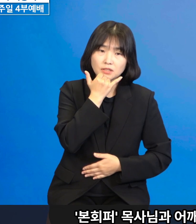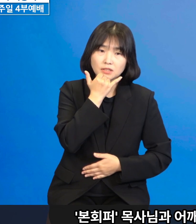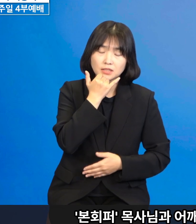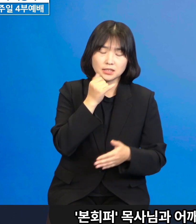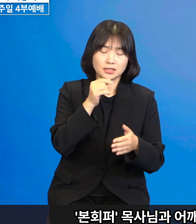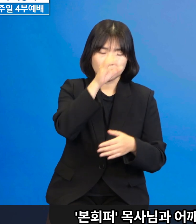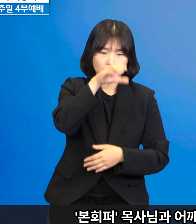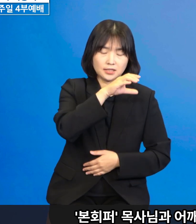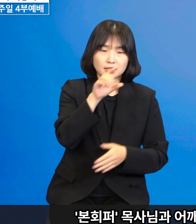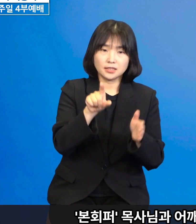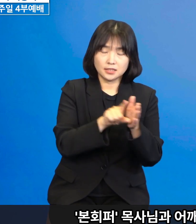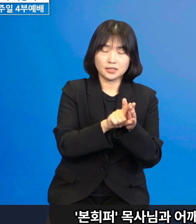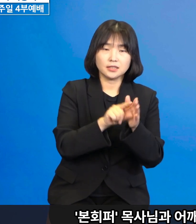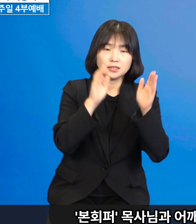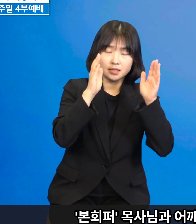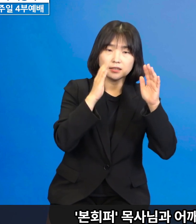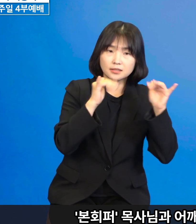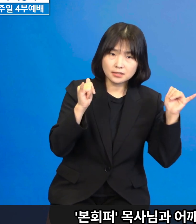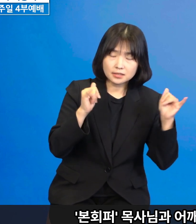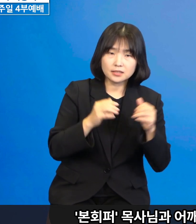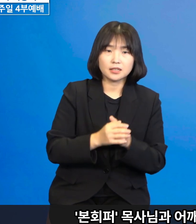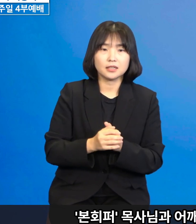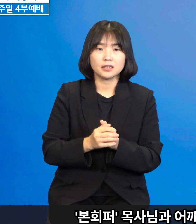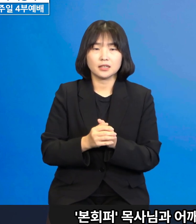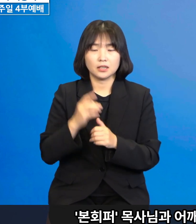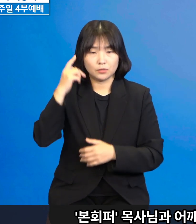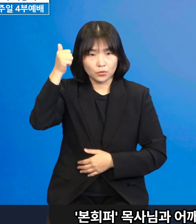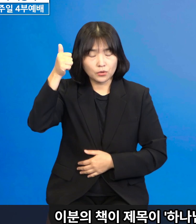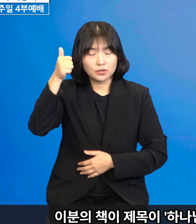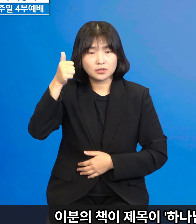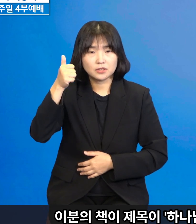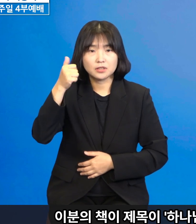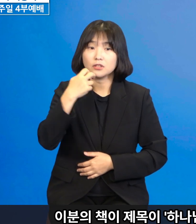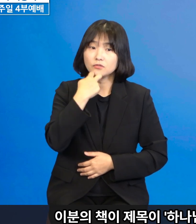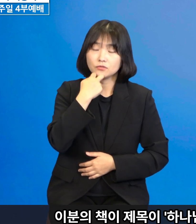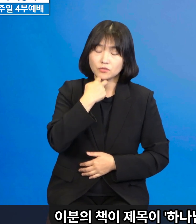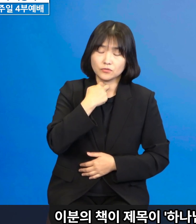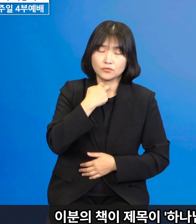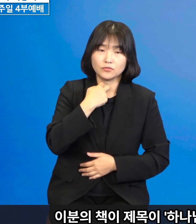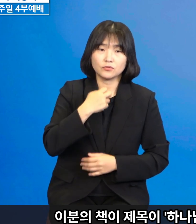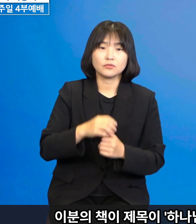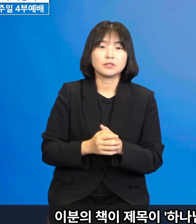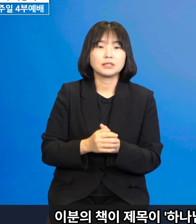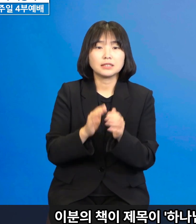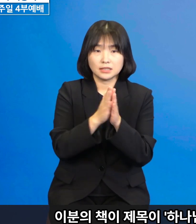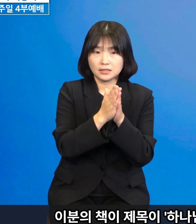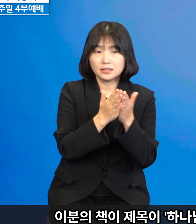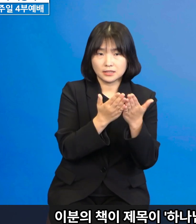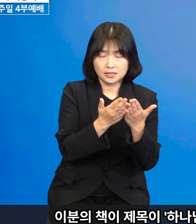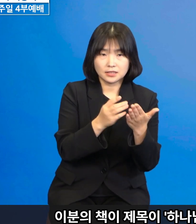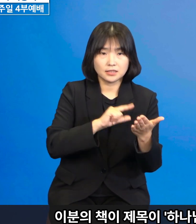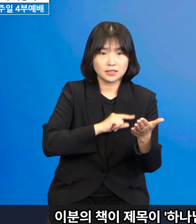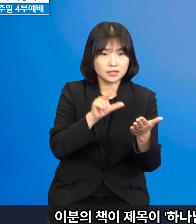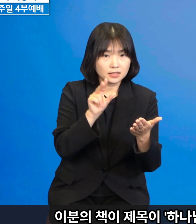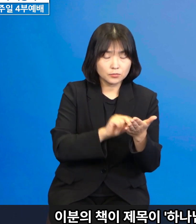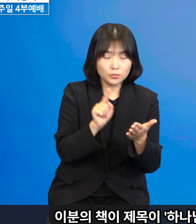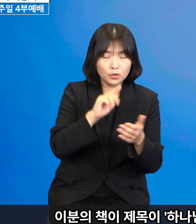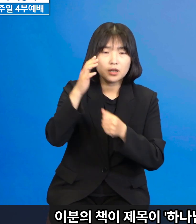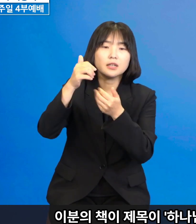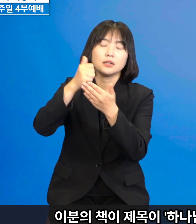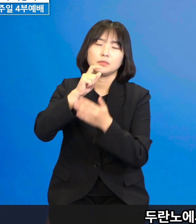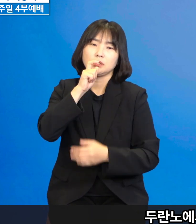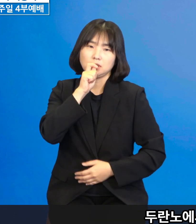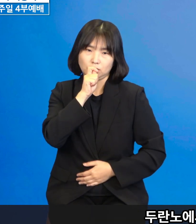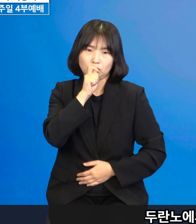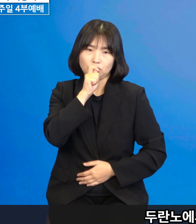목회자이면서 본헤퍼 목사님과 어깨를 나란히 하는 분이십니다. 이분의 책이 제목이 하나님의 침묵이라고